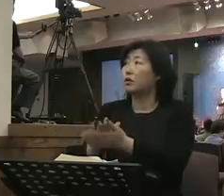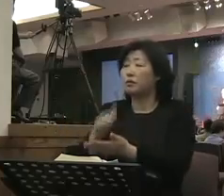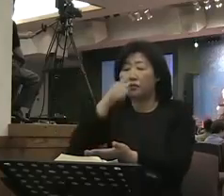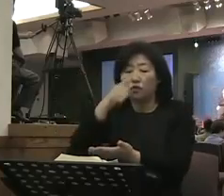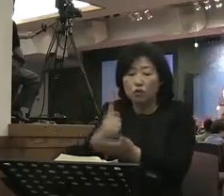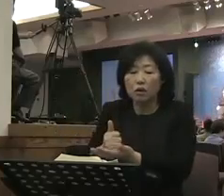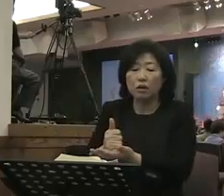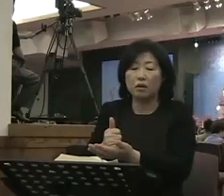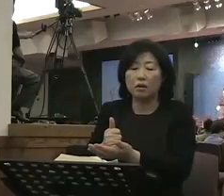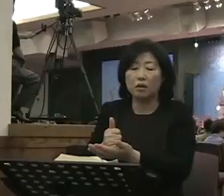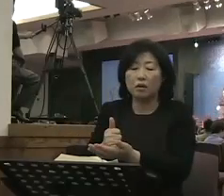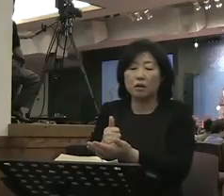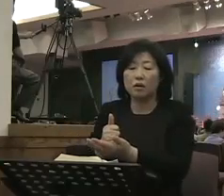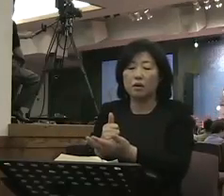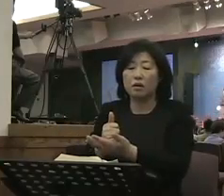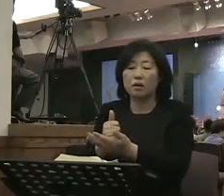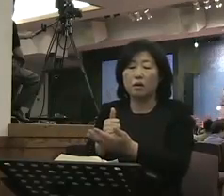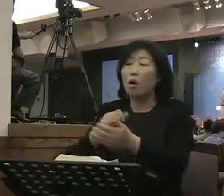죄를 벌하신다는 것입니다.